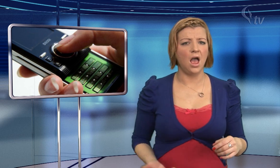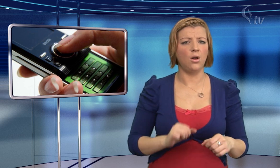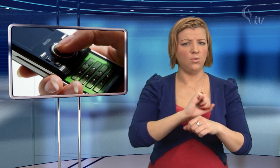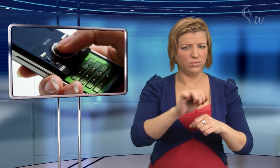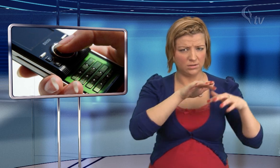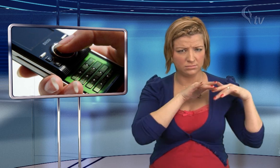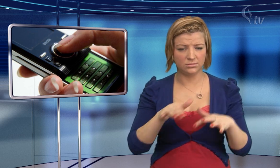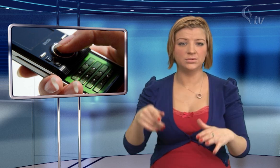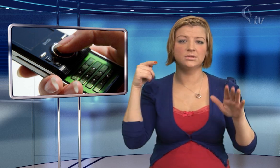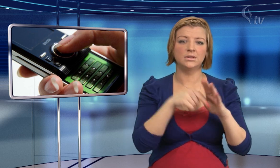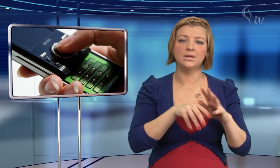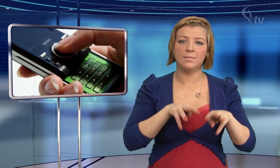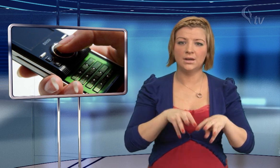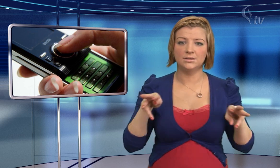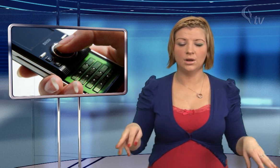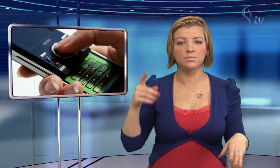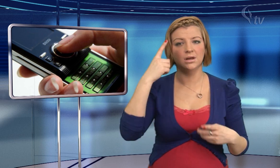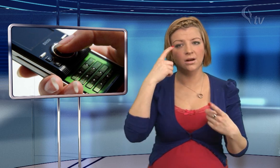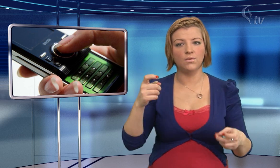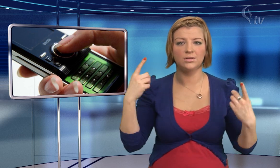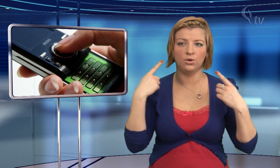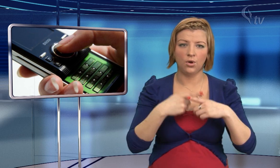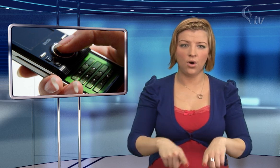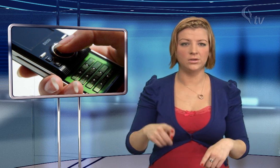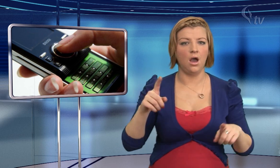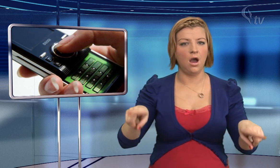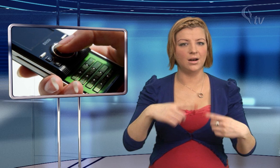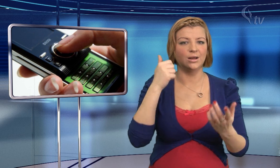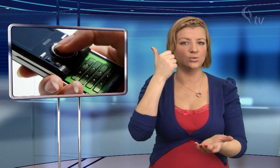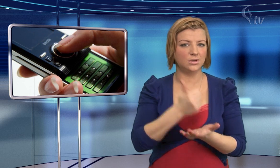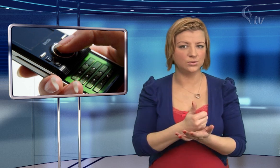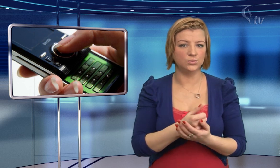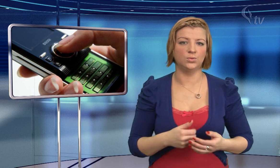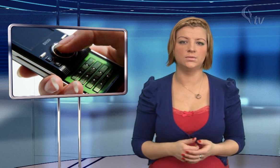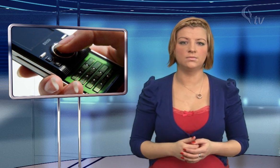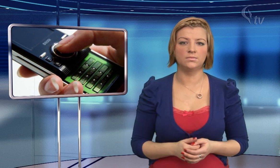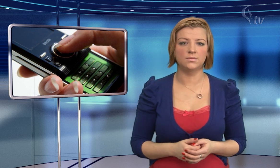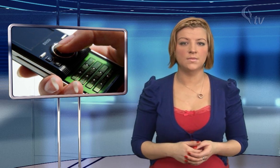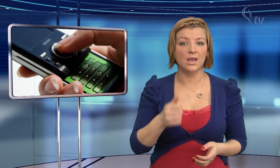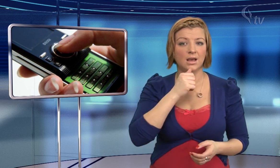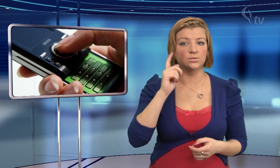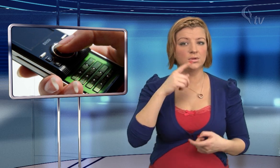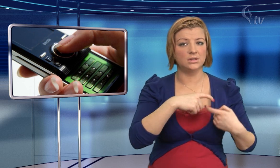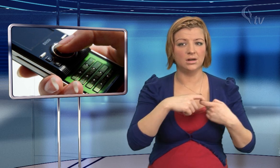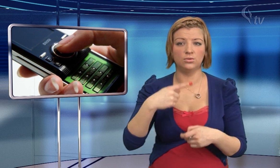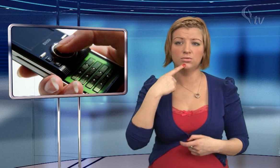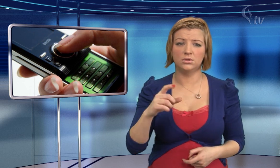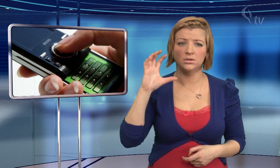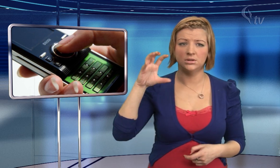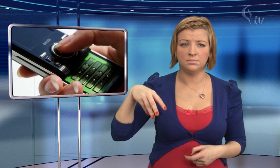4,9 miljoni krooniga ning seda viib ellu Siseministeeriumi infotehnoloogia ja arenduskeskus. Eesti Kurtide Liidu hinnangul